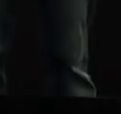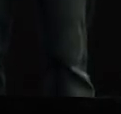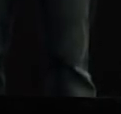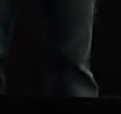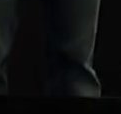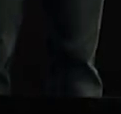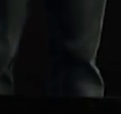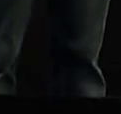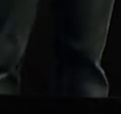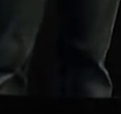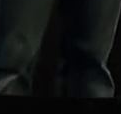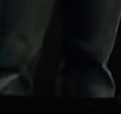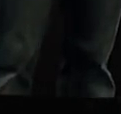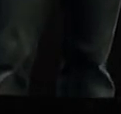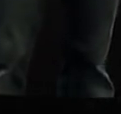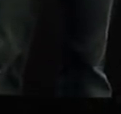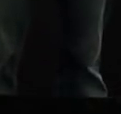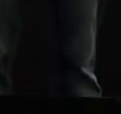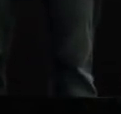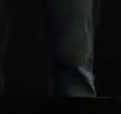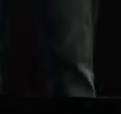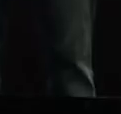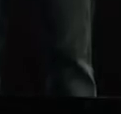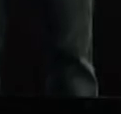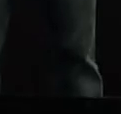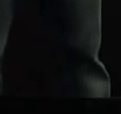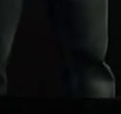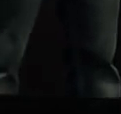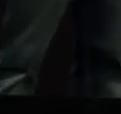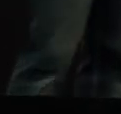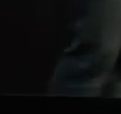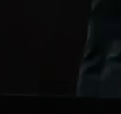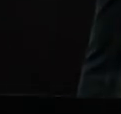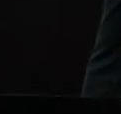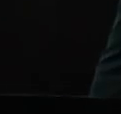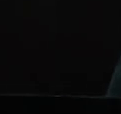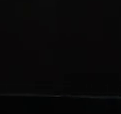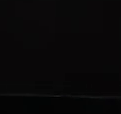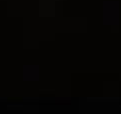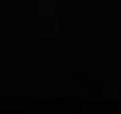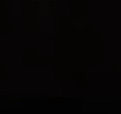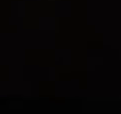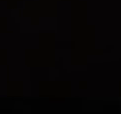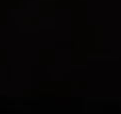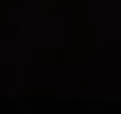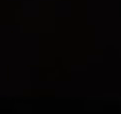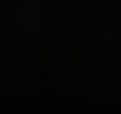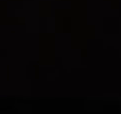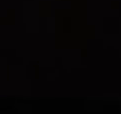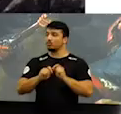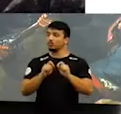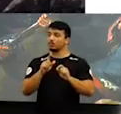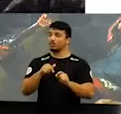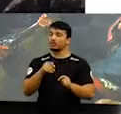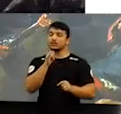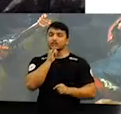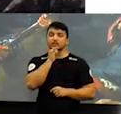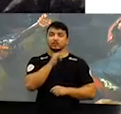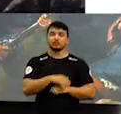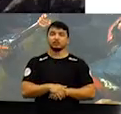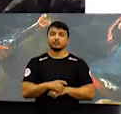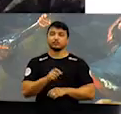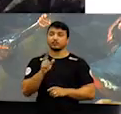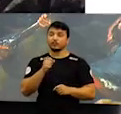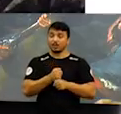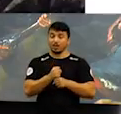os aspectos globalizados, que aspectos esse ano são fundamentais? Eu diria para vocês, por exemplo,